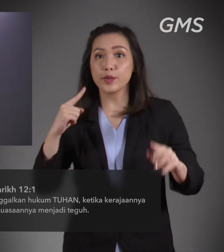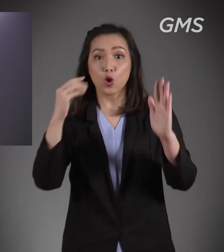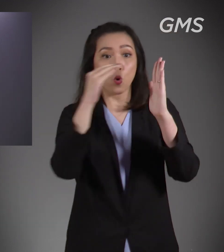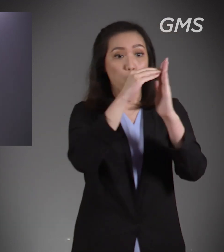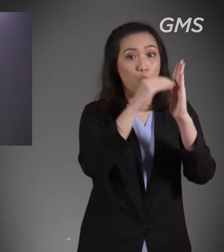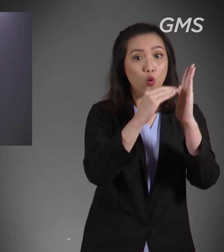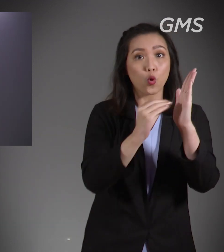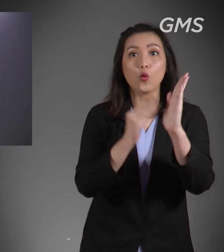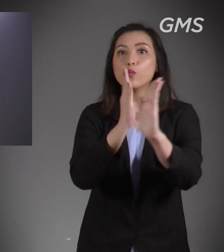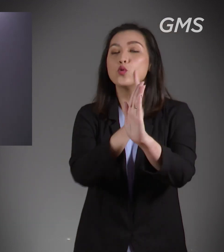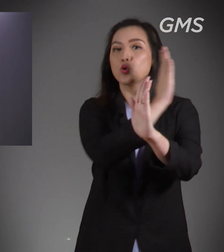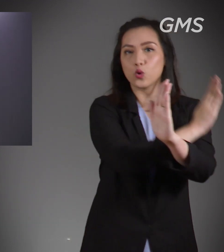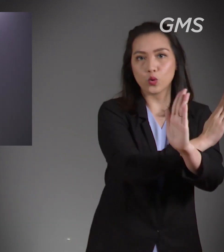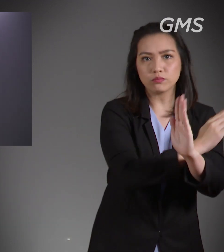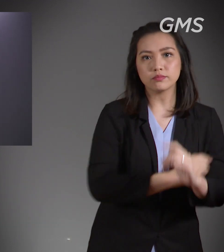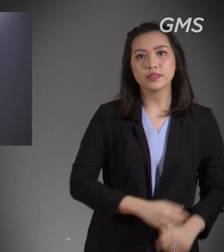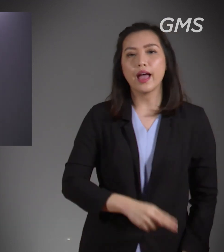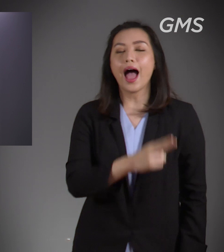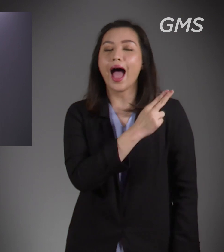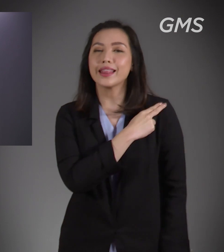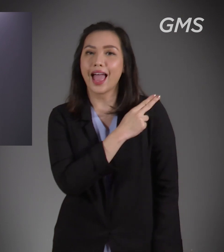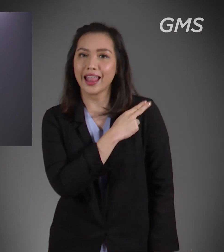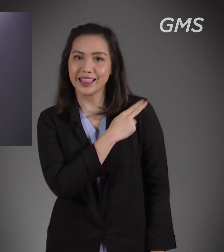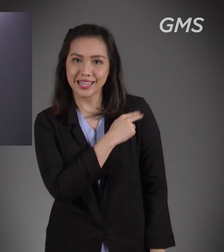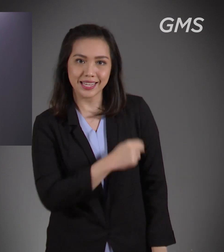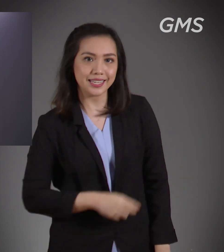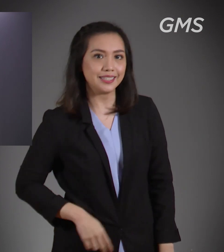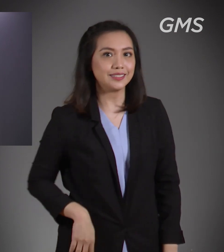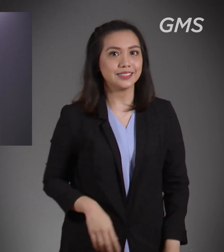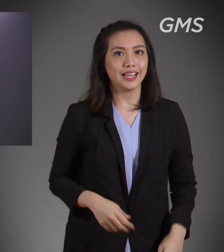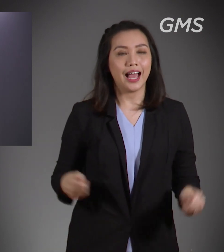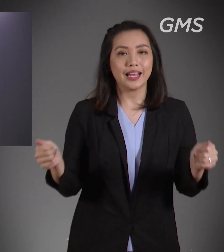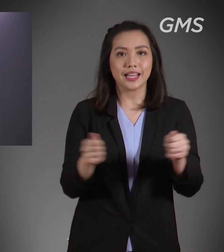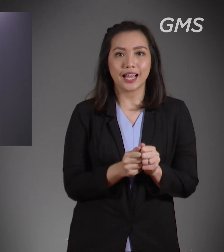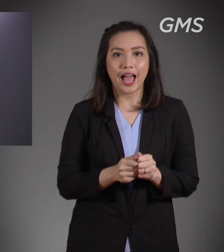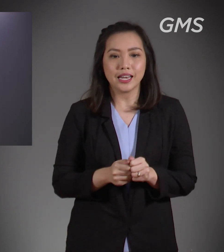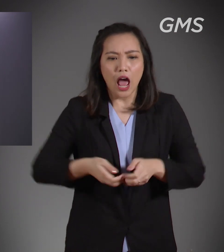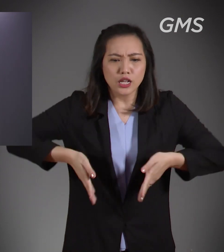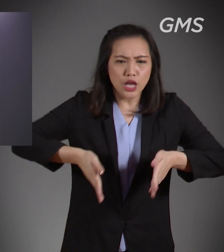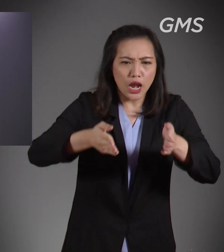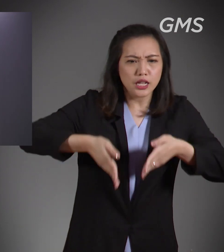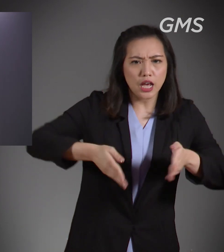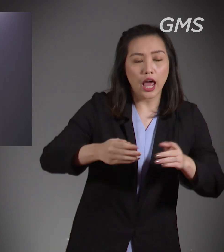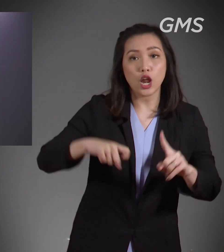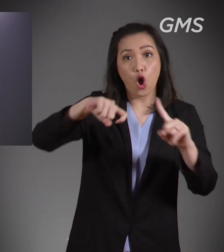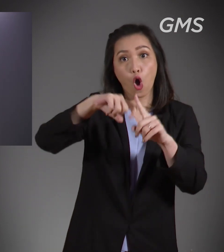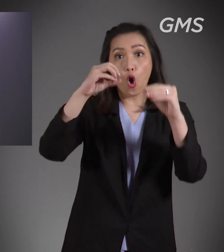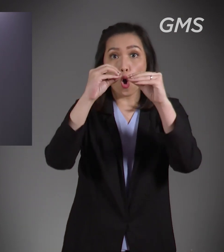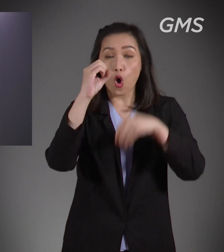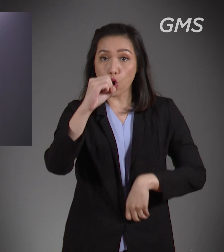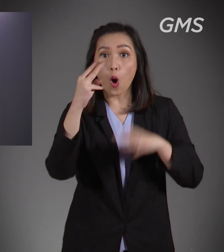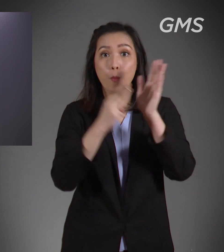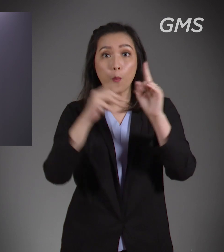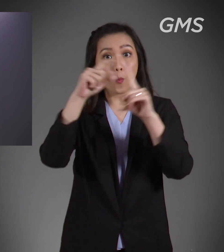Hati-hati dengan jalan kompromi. Yang perlu kita waspadai bukanlah jalan dosa saja, karena dosa itu biasanya bertelur